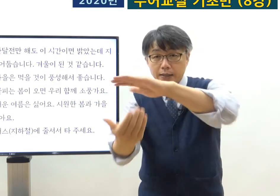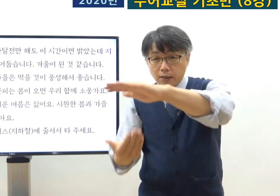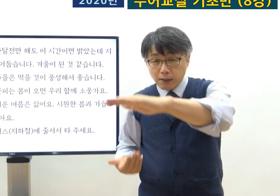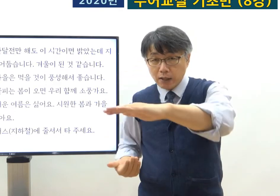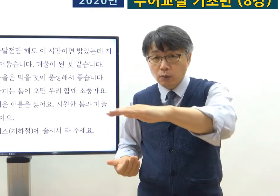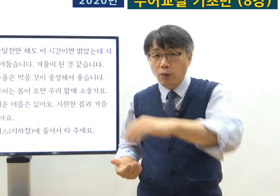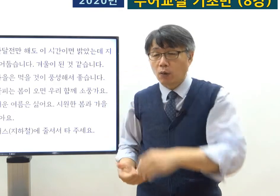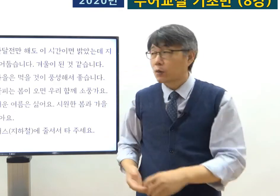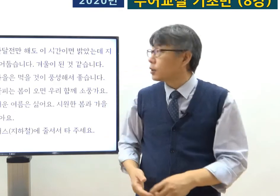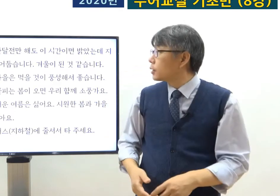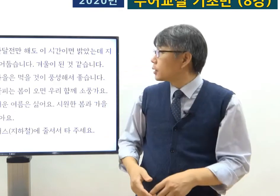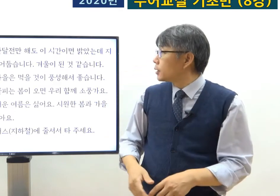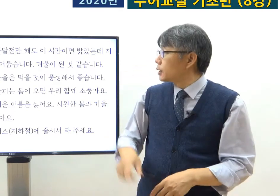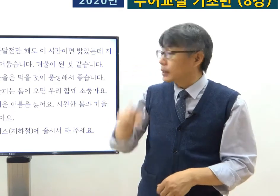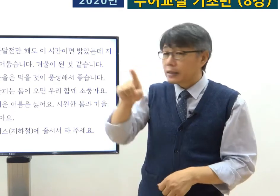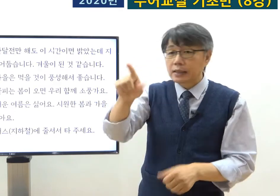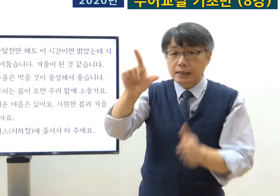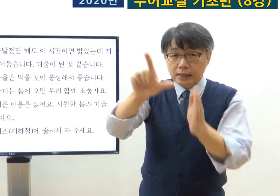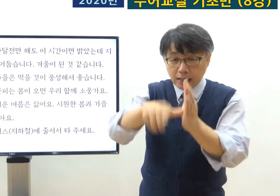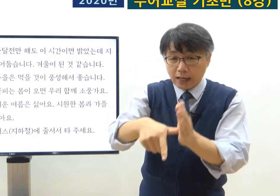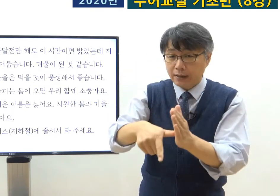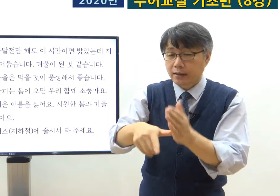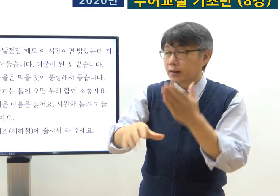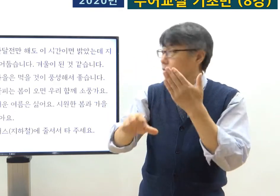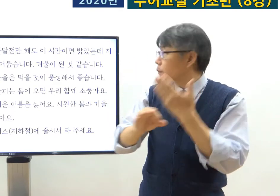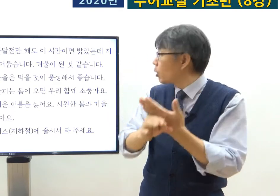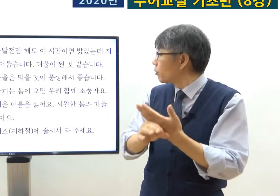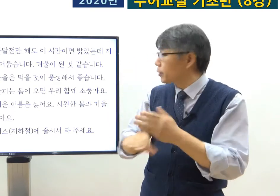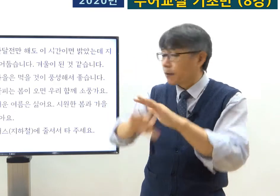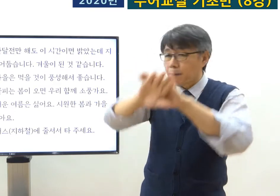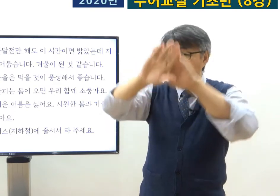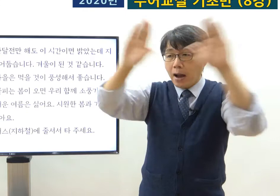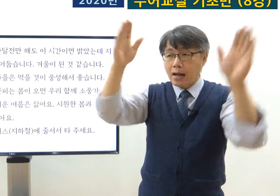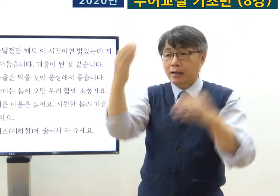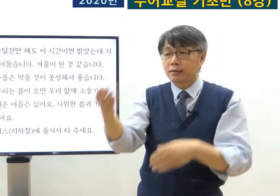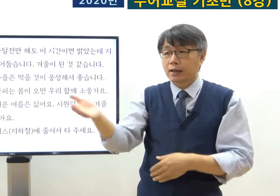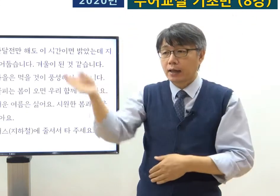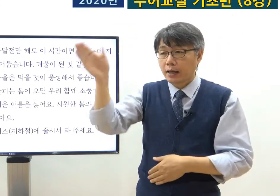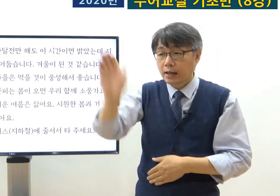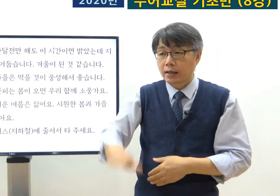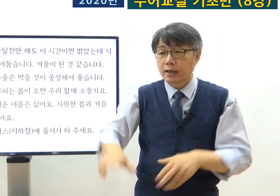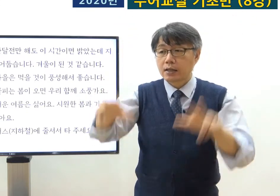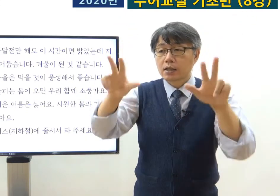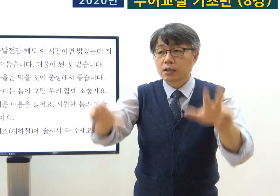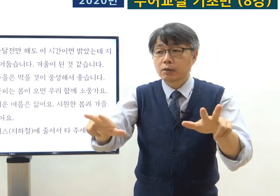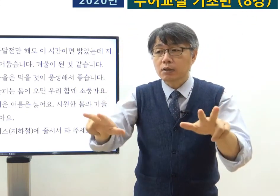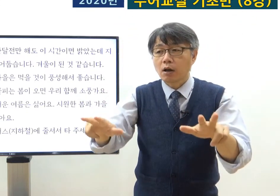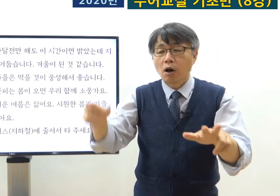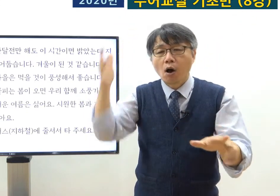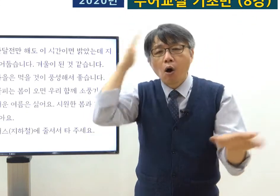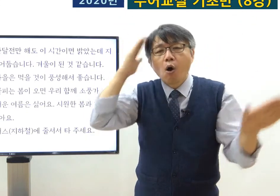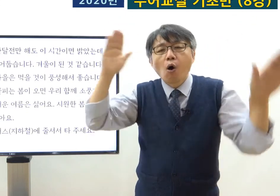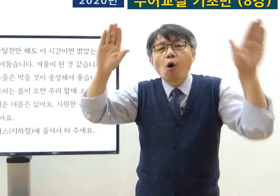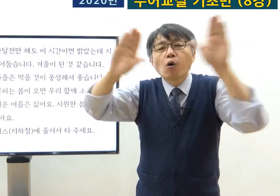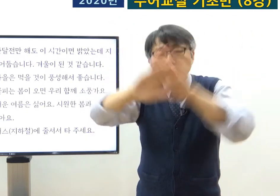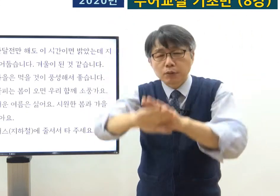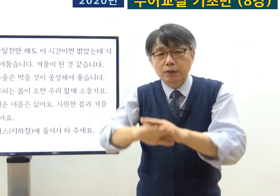전만 해도 이 시간이면 밝았는데 지금은 어둡습니다.